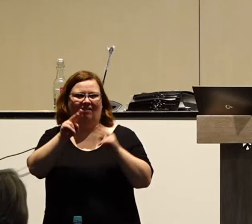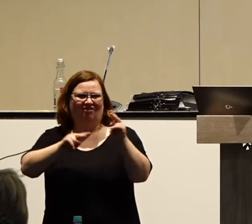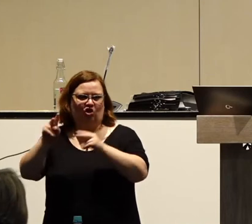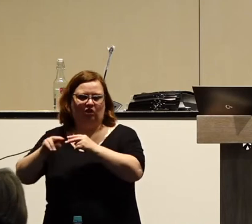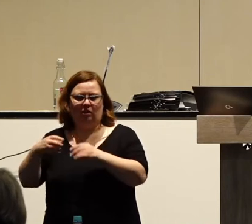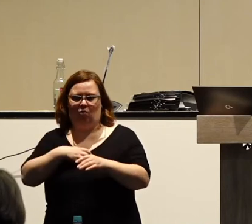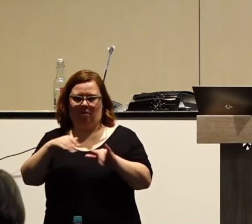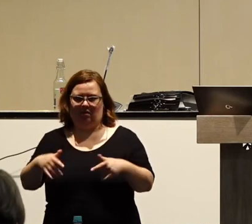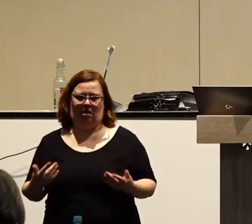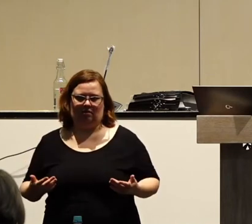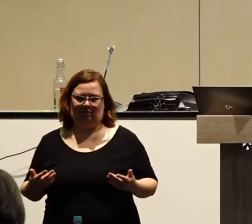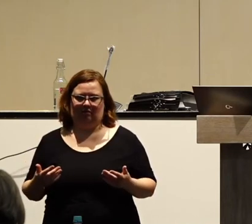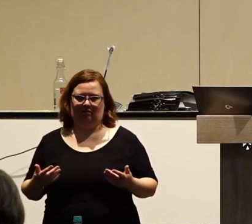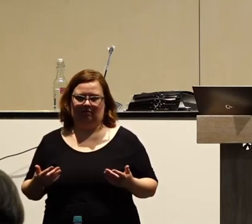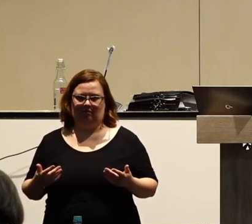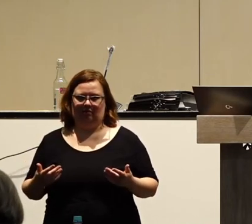unterschiedliche Probleme.